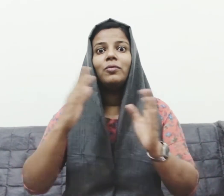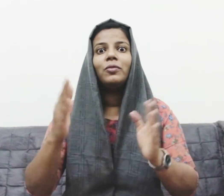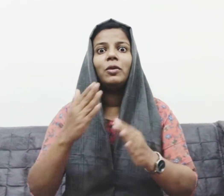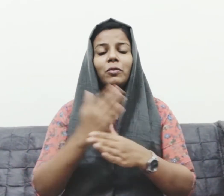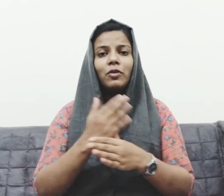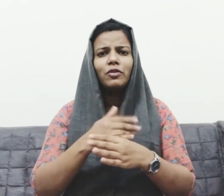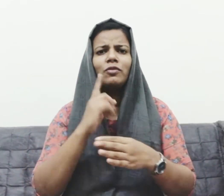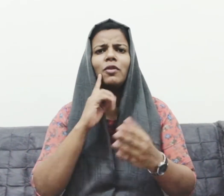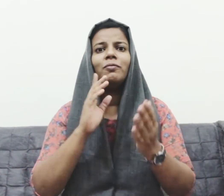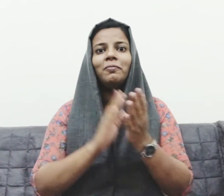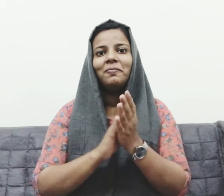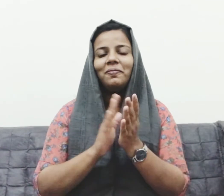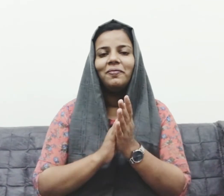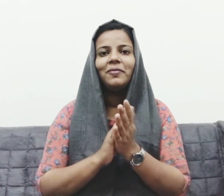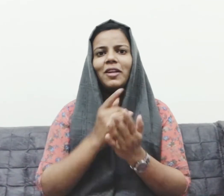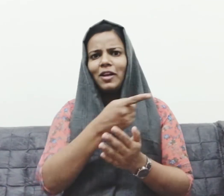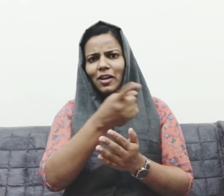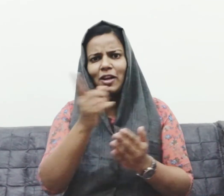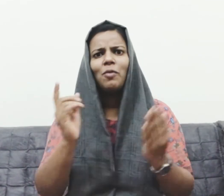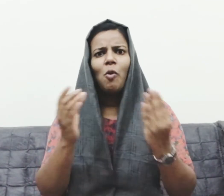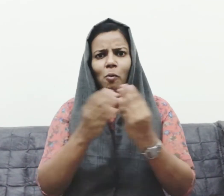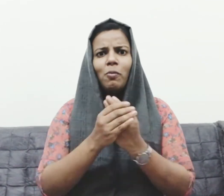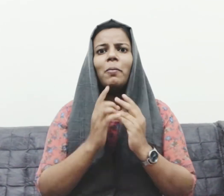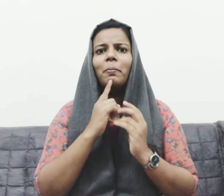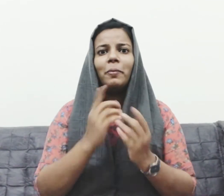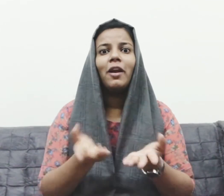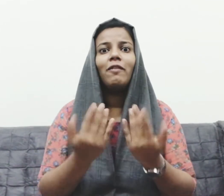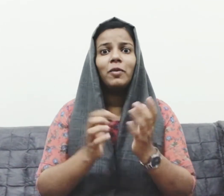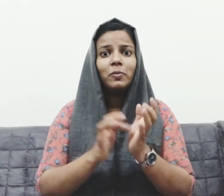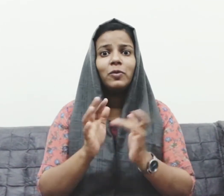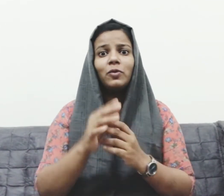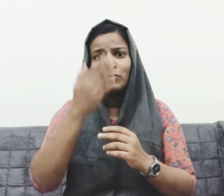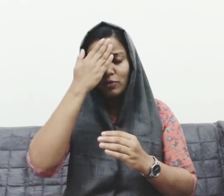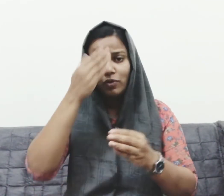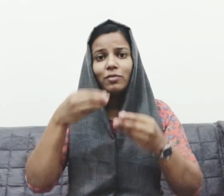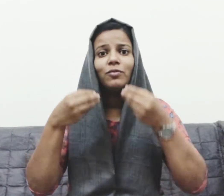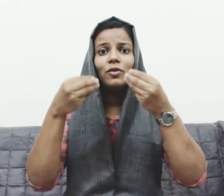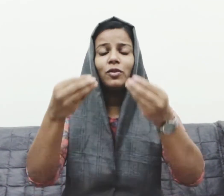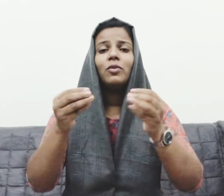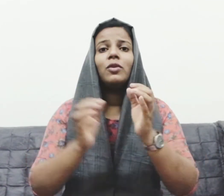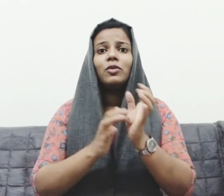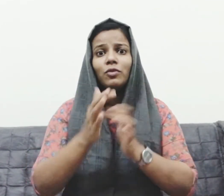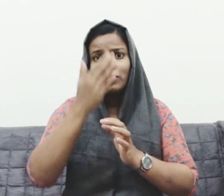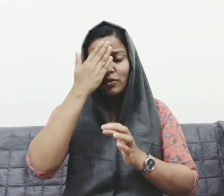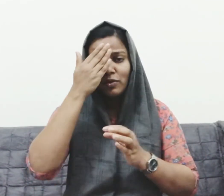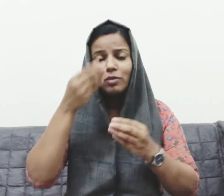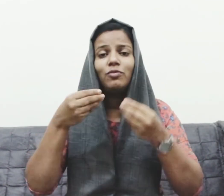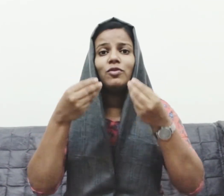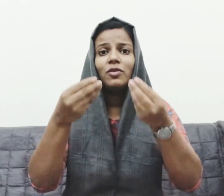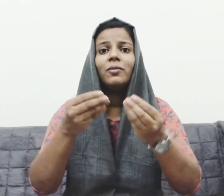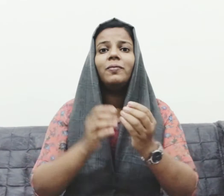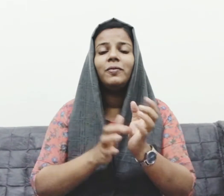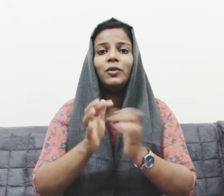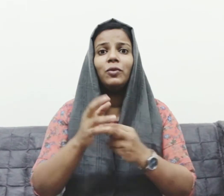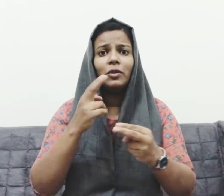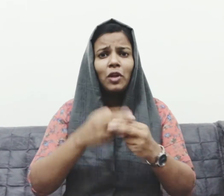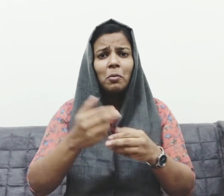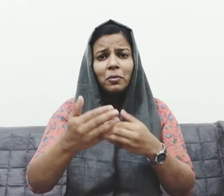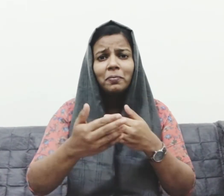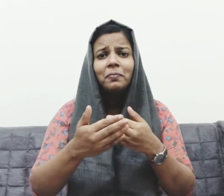പ്രവൃത്തികളെ ഘോഷിക്കുന്നു. അതെ, ആമേൻ. നമുക്ക് എല്ലാവർക്കും ചേർന്ന് പറയാം. കർത്താവേ, ഞങ്ങൾ അങ്ങേക്ക് സ്തോത്രം ചെയ്യുന്നു, ഞങ്ങൾ അങ്ങേക്ക് സ്തോത്രം ചെയ്യുന്നു. അങ്ങയുടെ നാമം അടുത്തിരിക്കുന്നു,